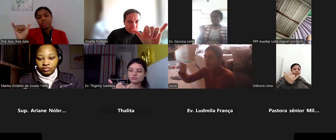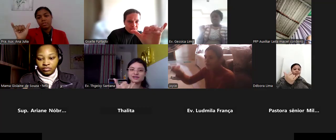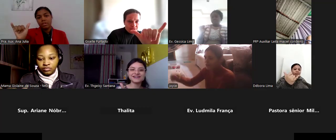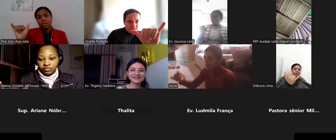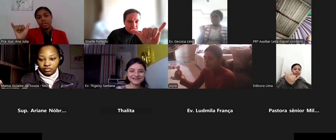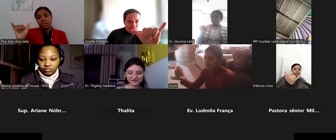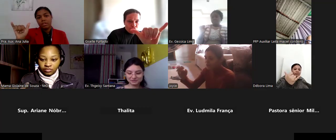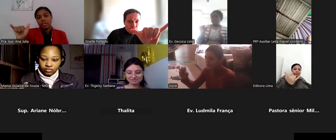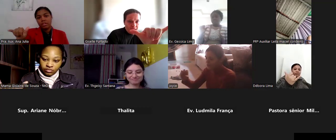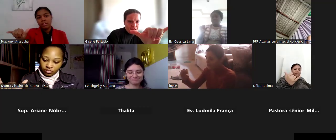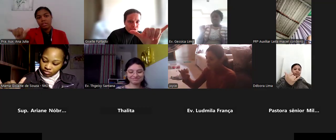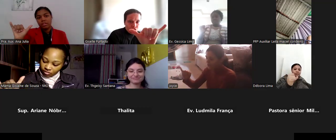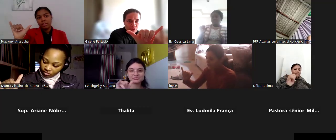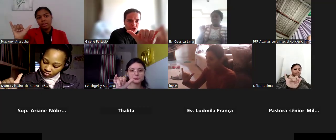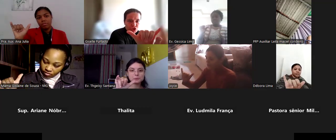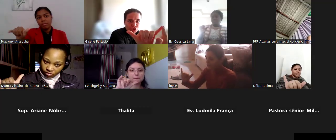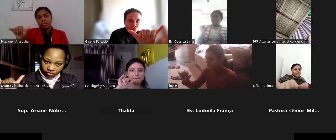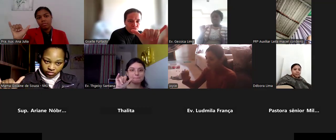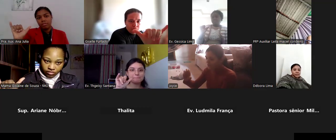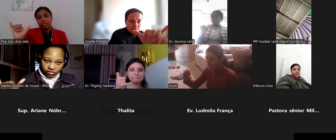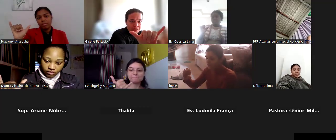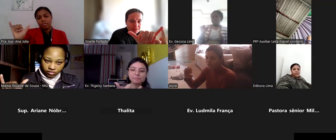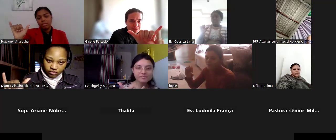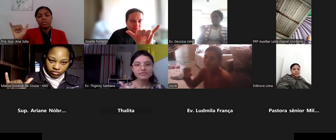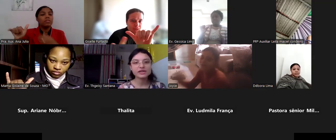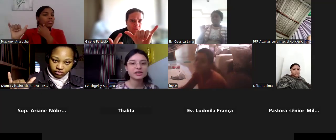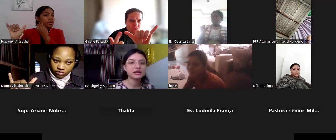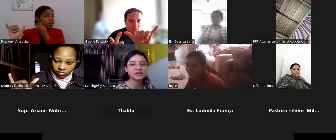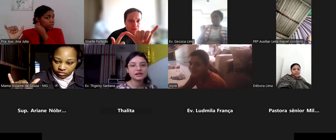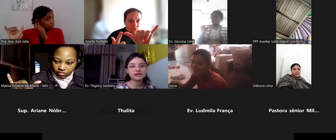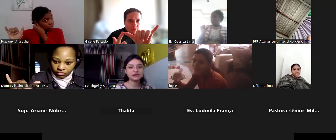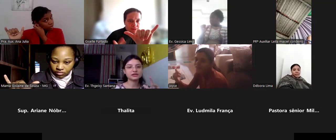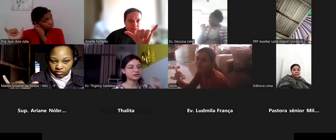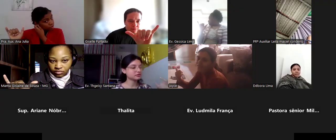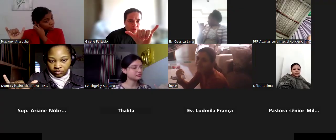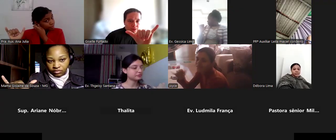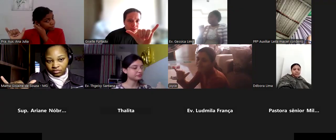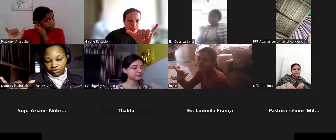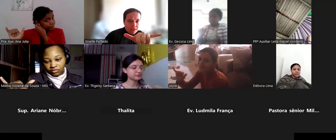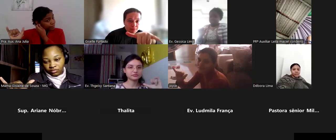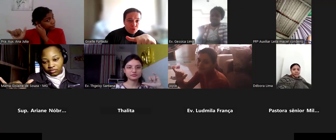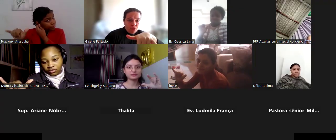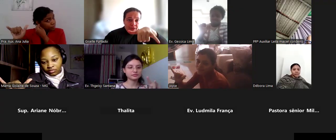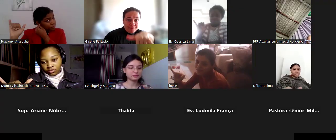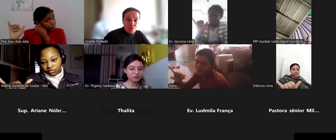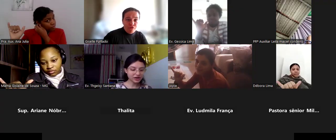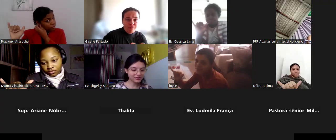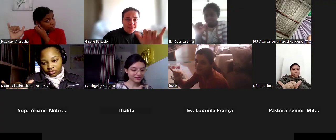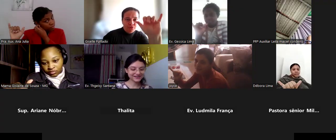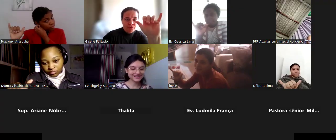Esses 3 dedos dobrados, o dedinho para cima e o dedão para cima. Y e ele tem um movimento